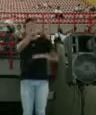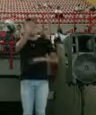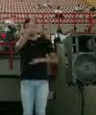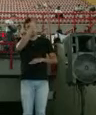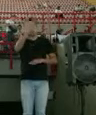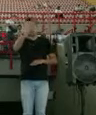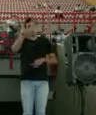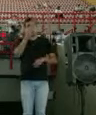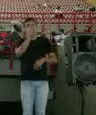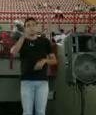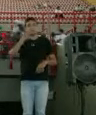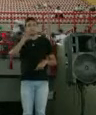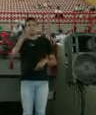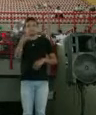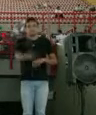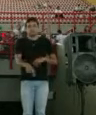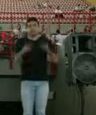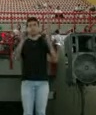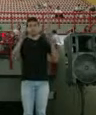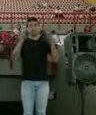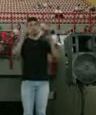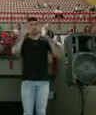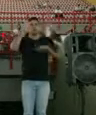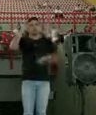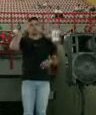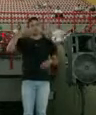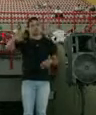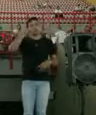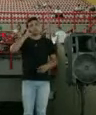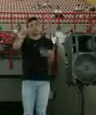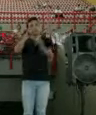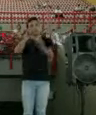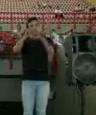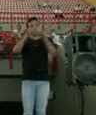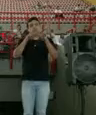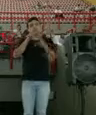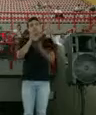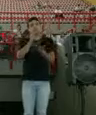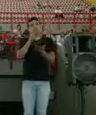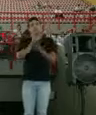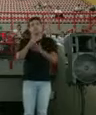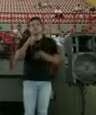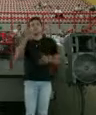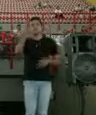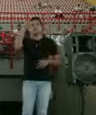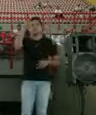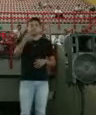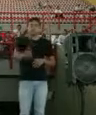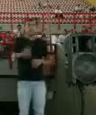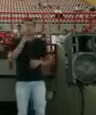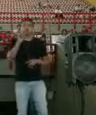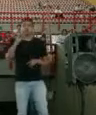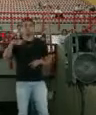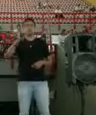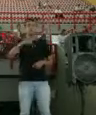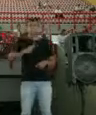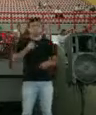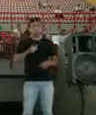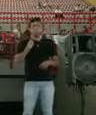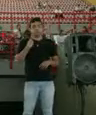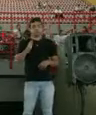que é o Academia Enem, não é isso? Não é o sonho, não é o objetivo. Eu costumo sempre dizer que na vida há